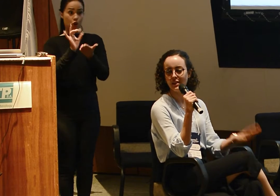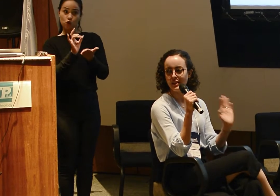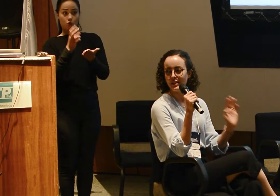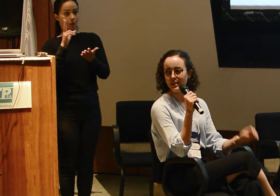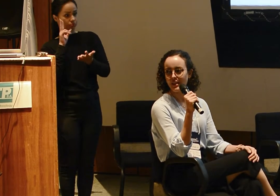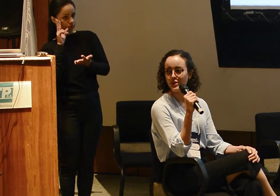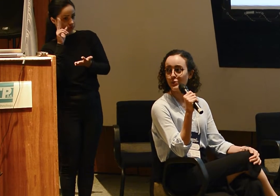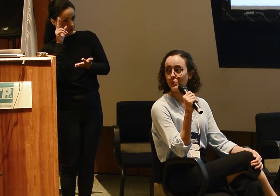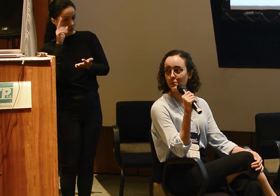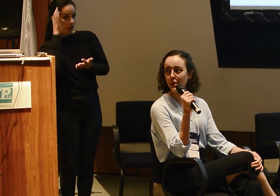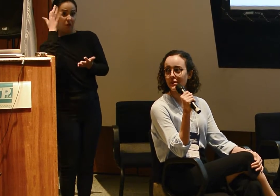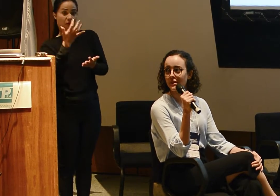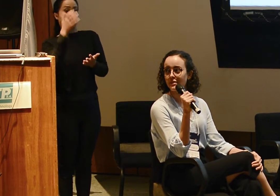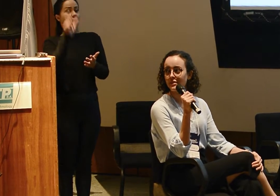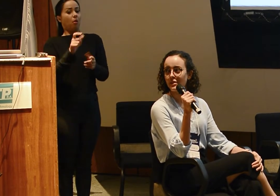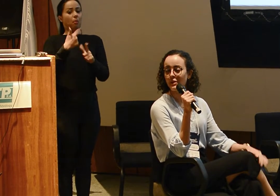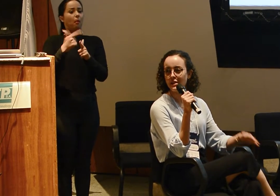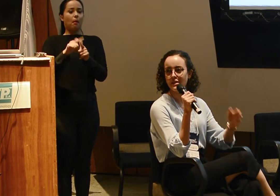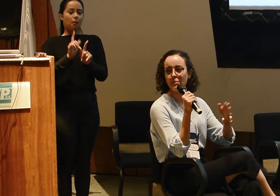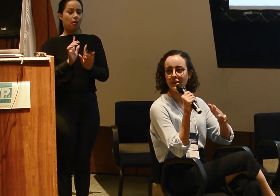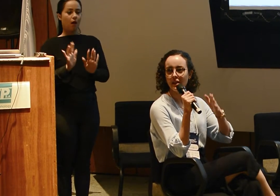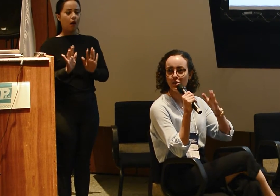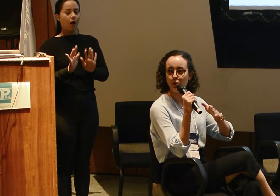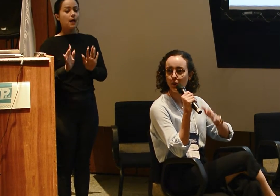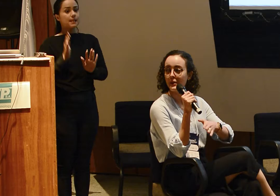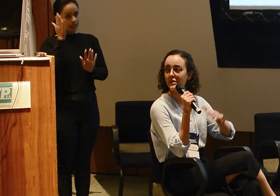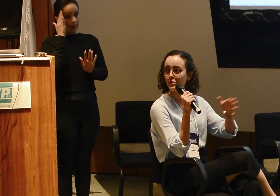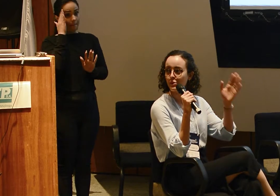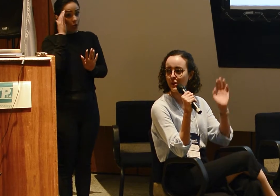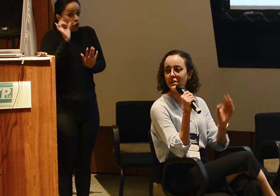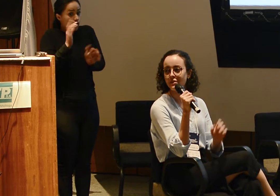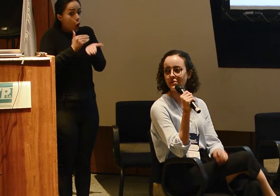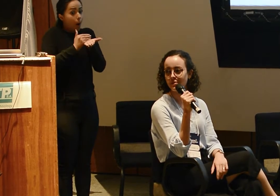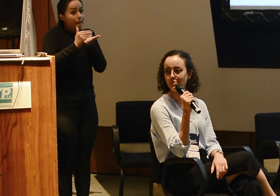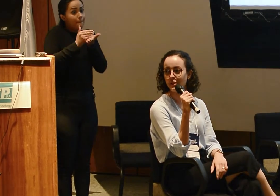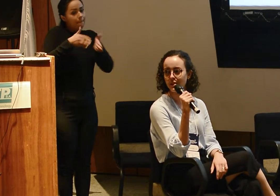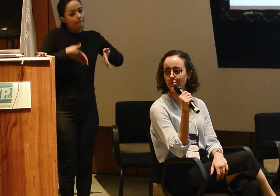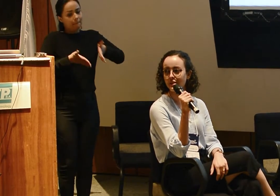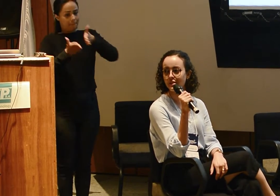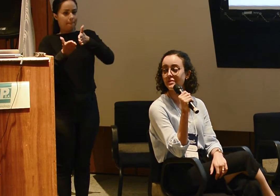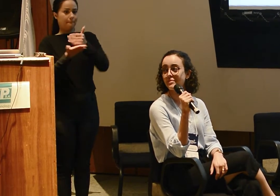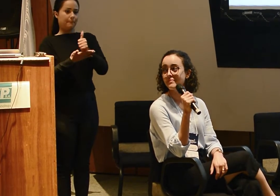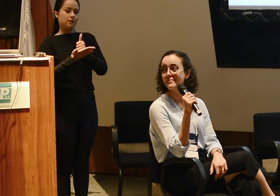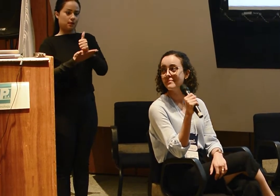e tá resolvido o problema, né? Então, ele saber que é só o começo do caminho,